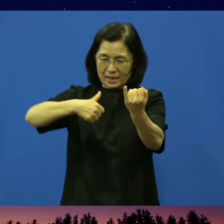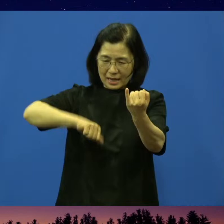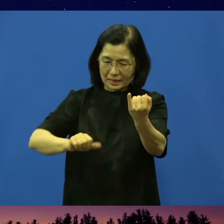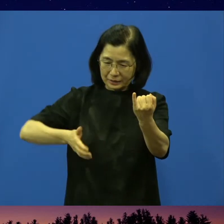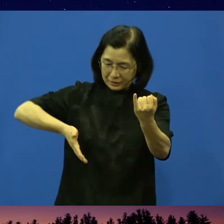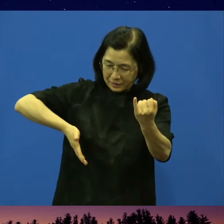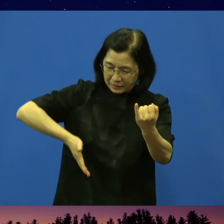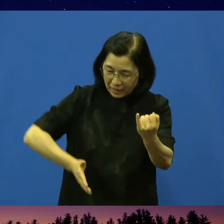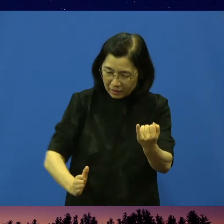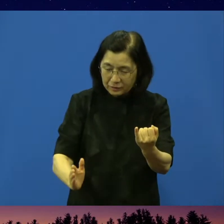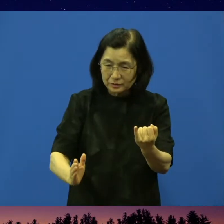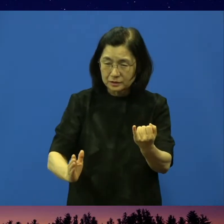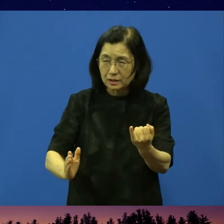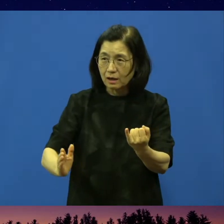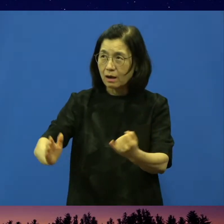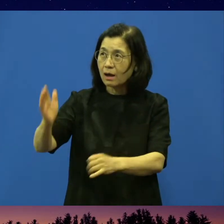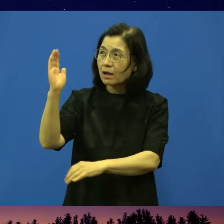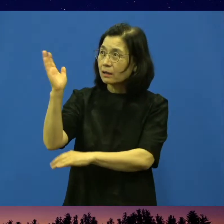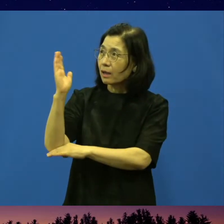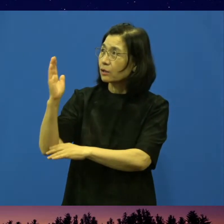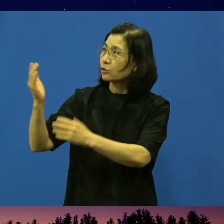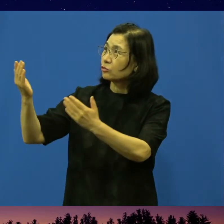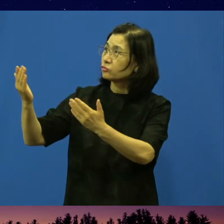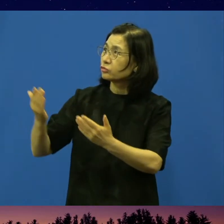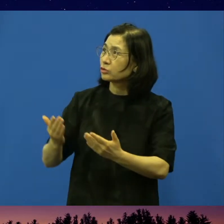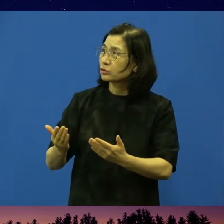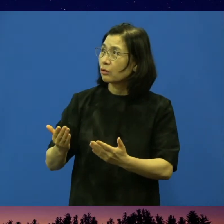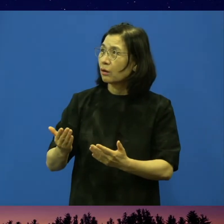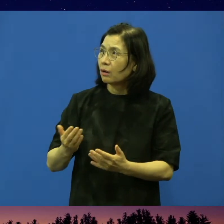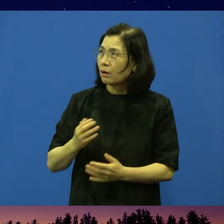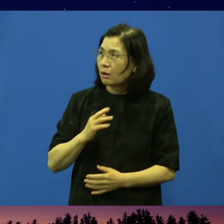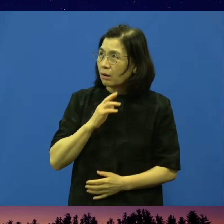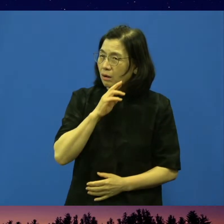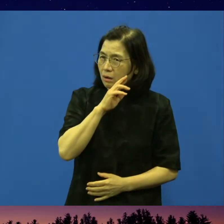잡는. 백성이 어떻게 아들을 낳아요?